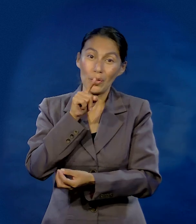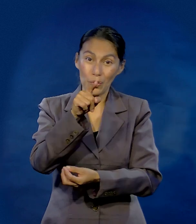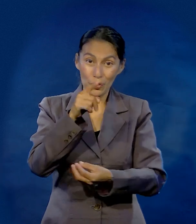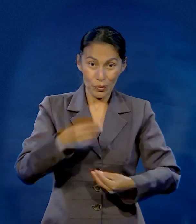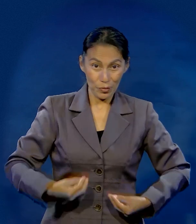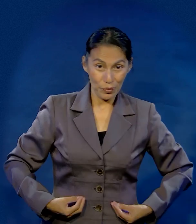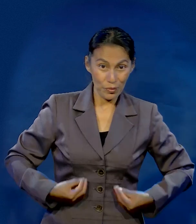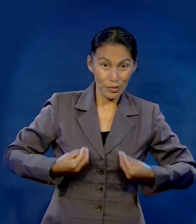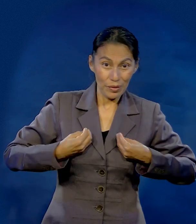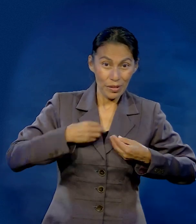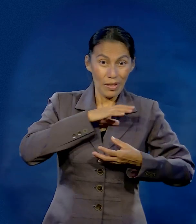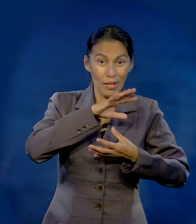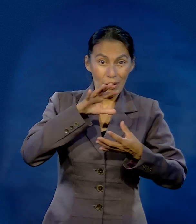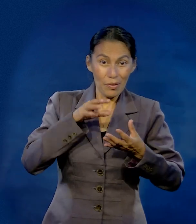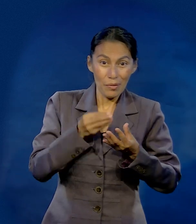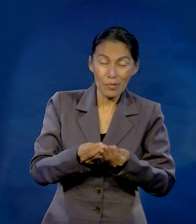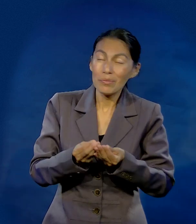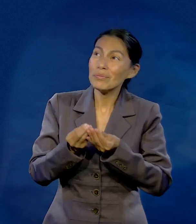volverá